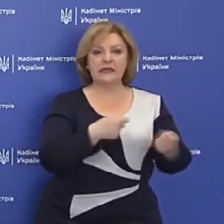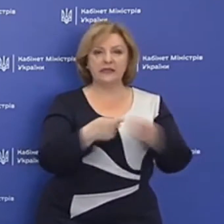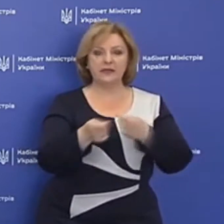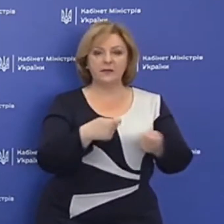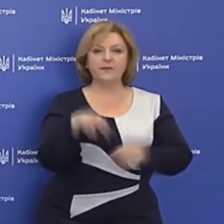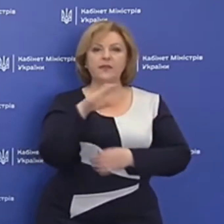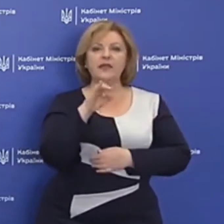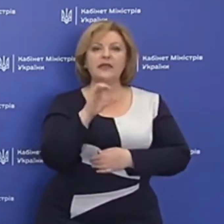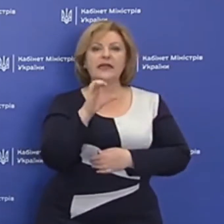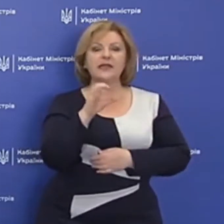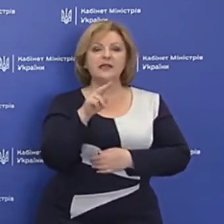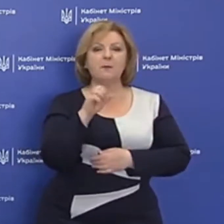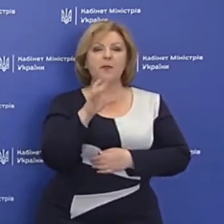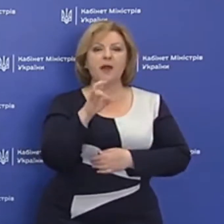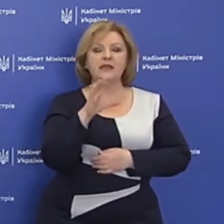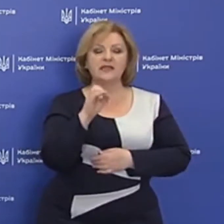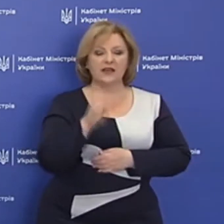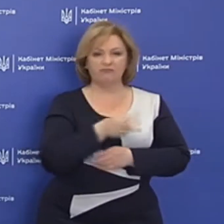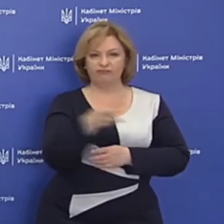з антисептиком.